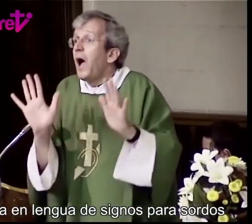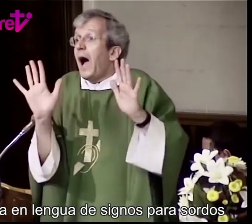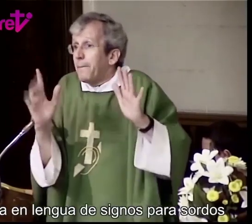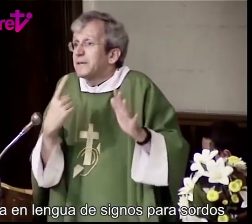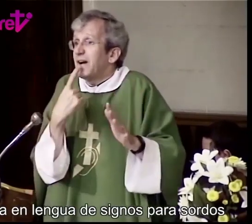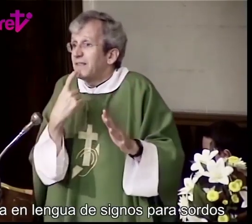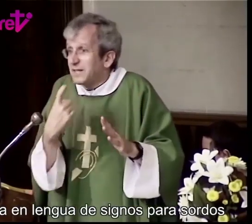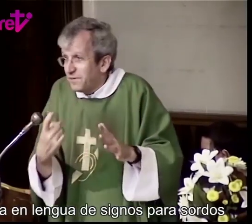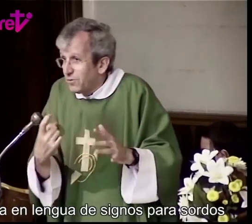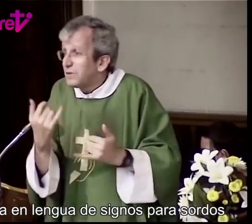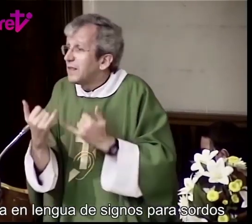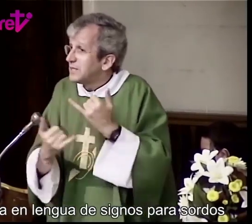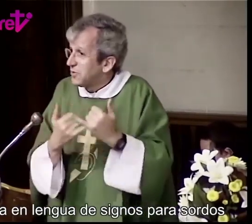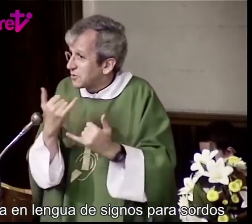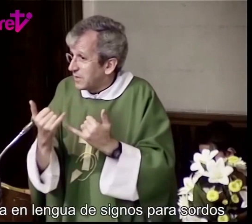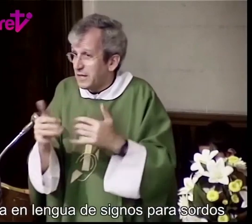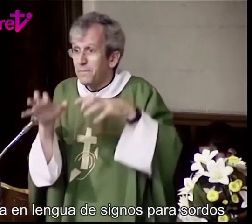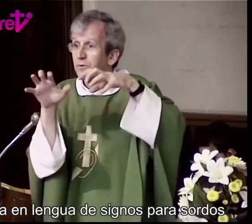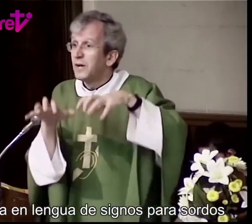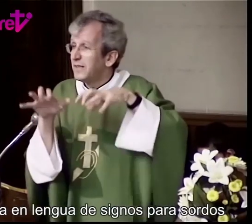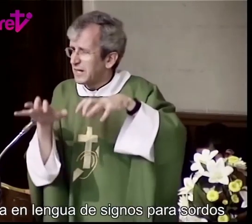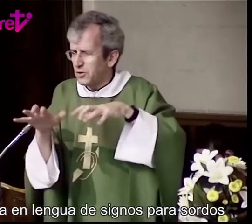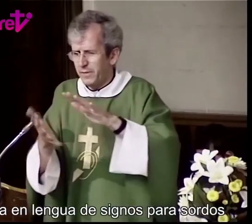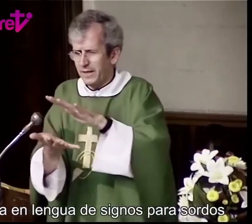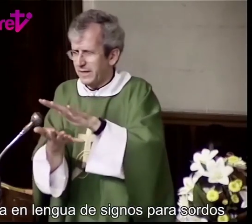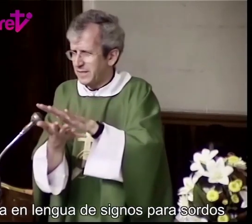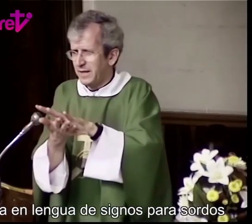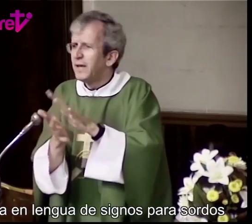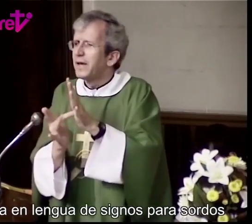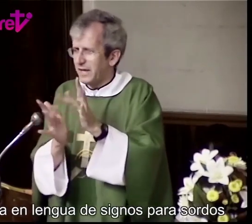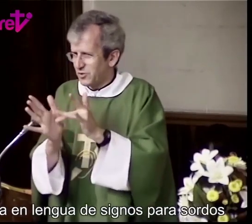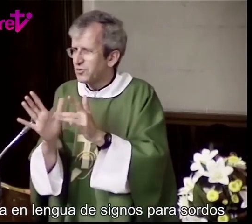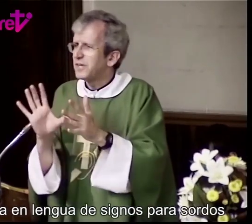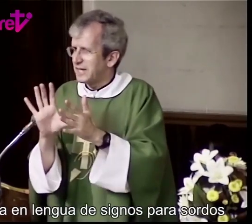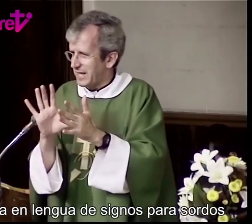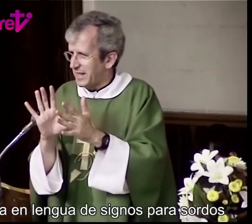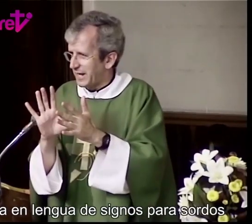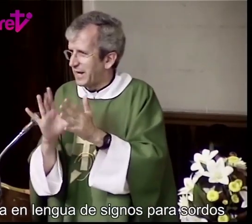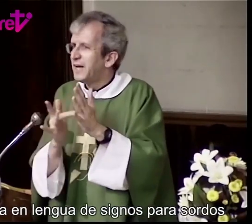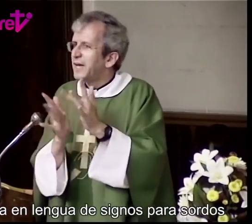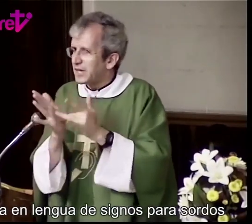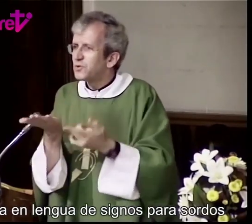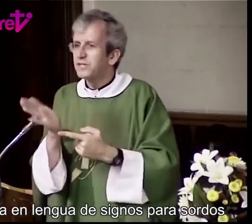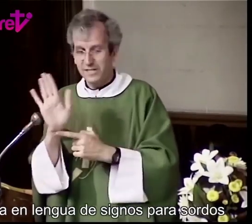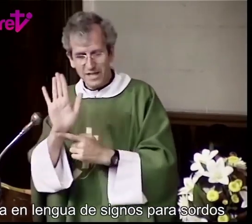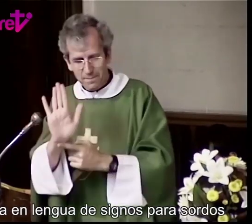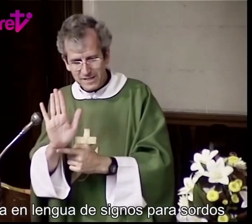a pesar de las dificultades y los contratiempos, de las tormentas. Jesús está cerca. Jesús se hace